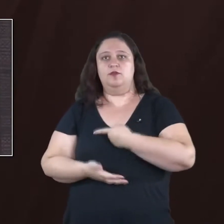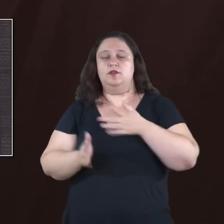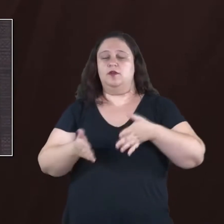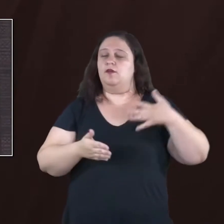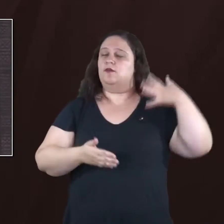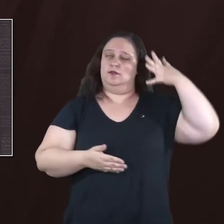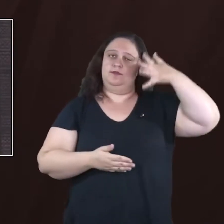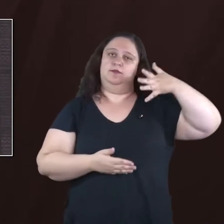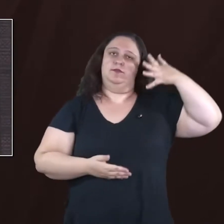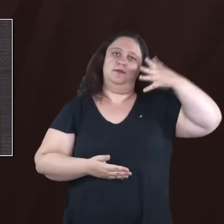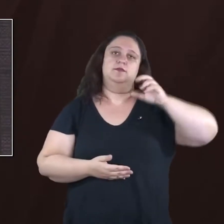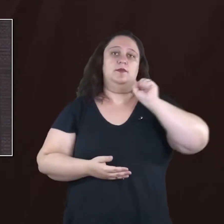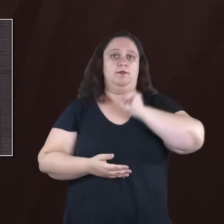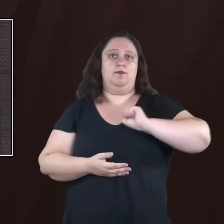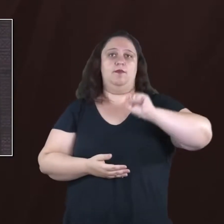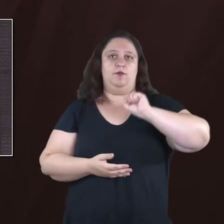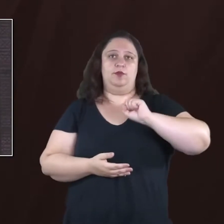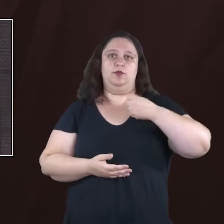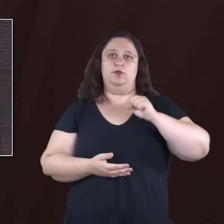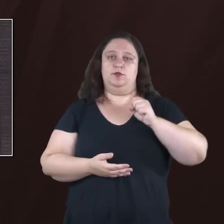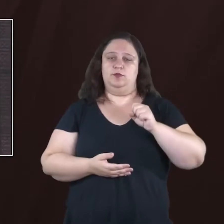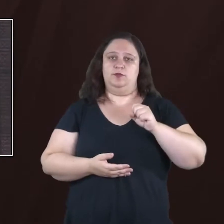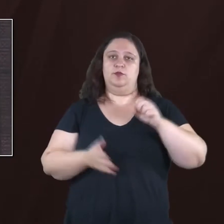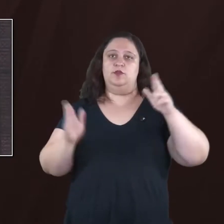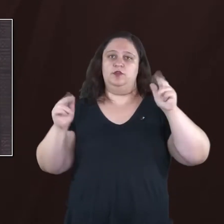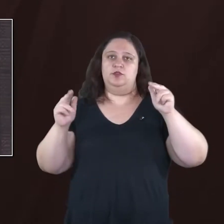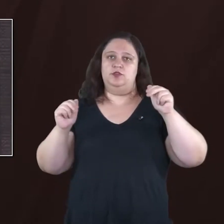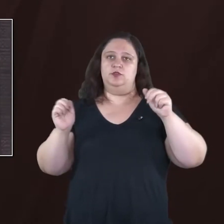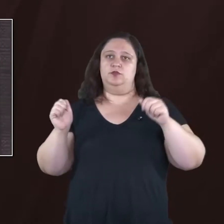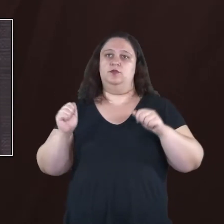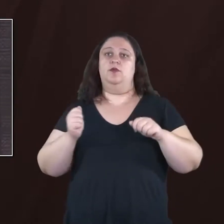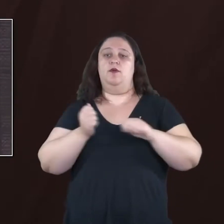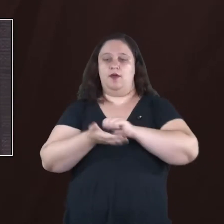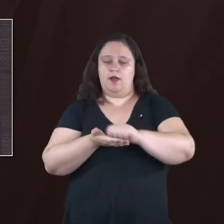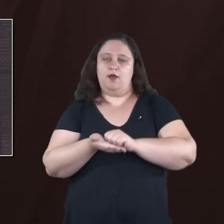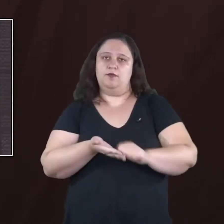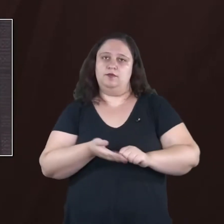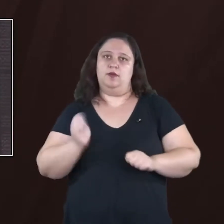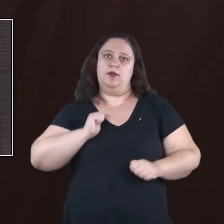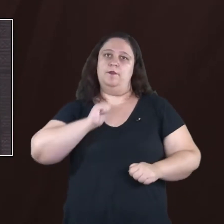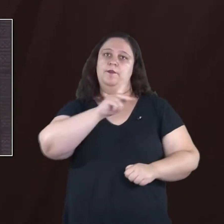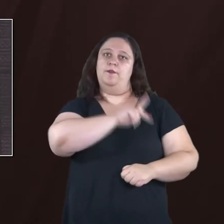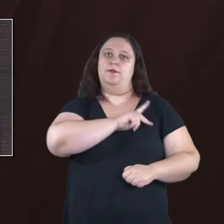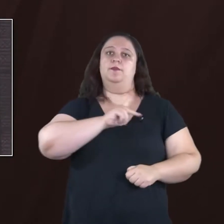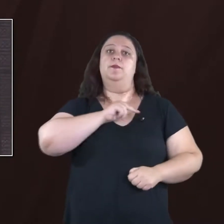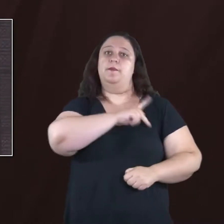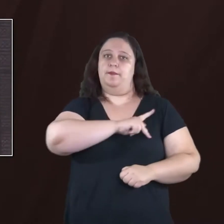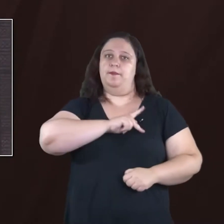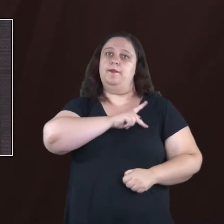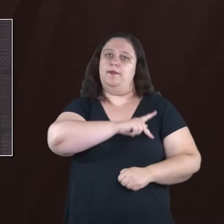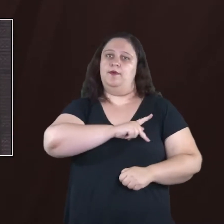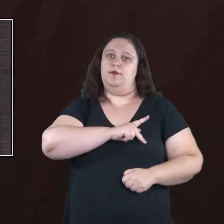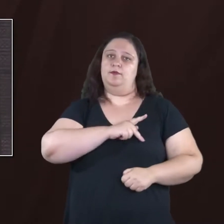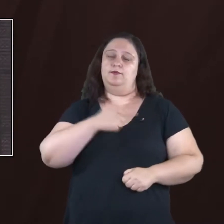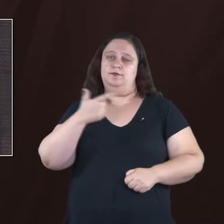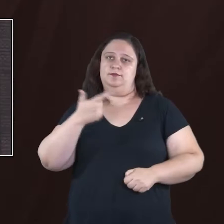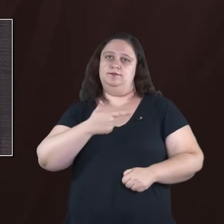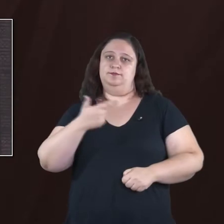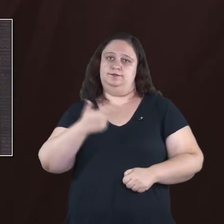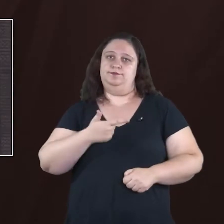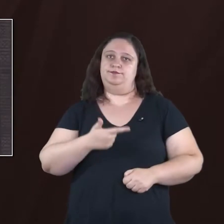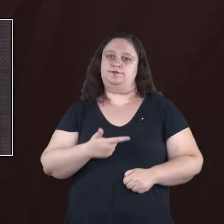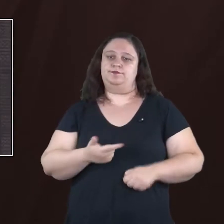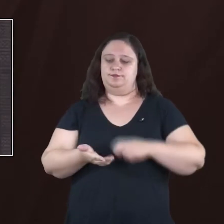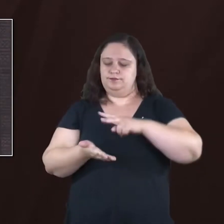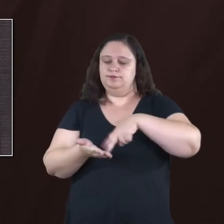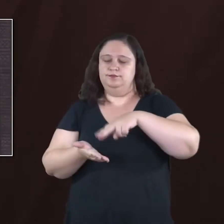8, que tem por título Autor, Apóstolo Paulo, a segunda parte. A